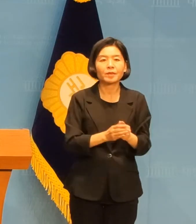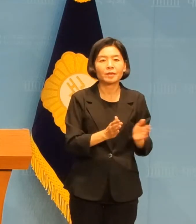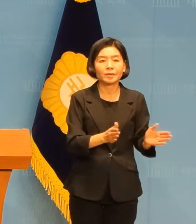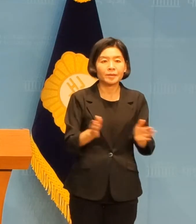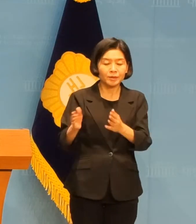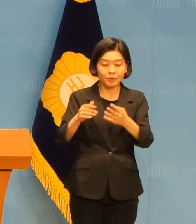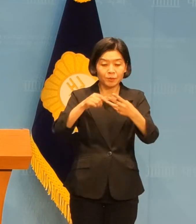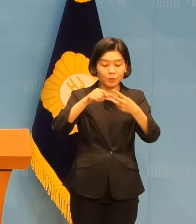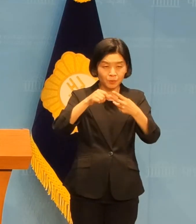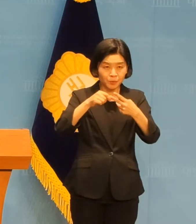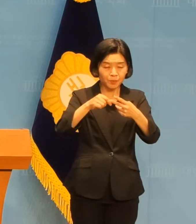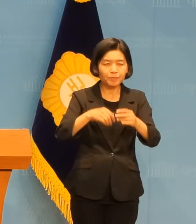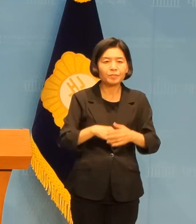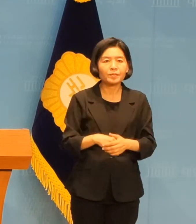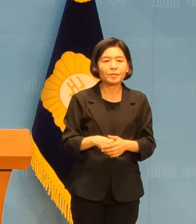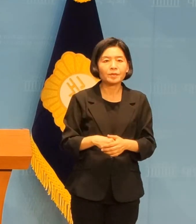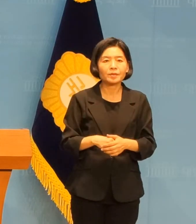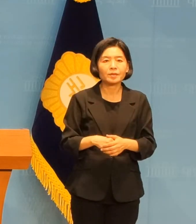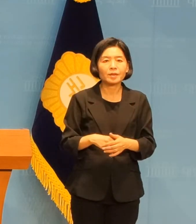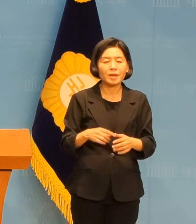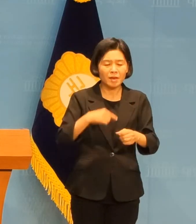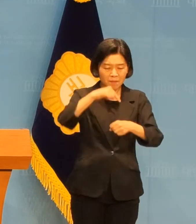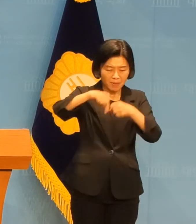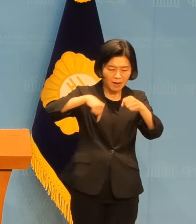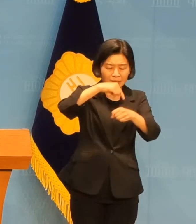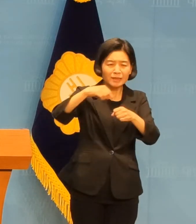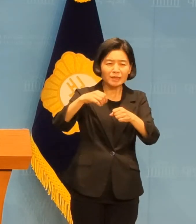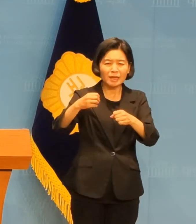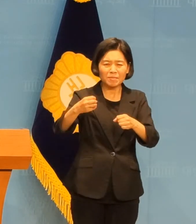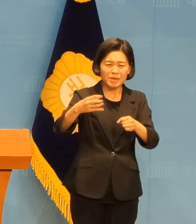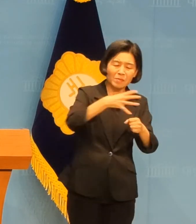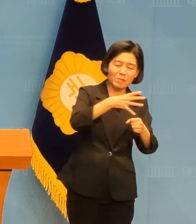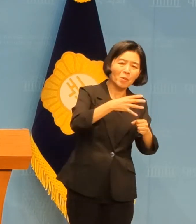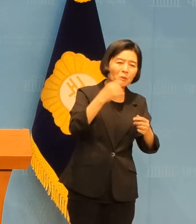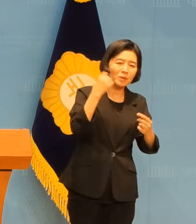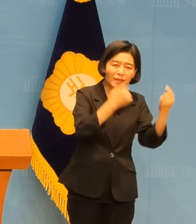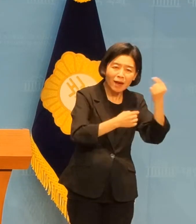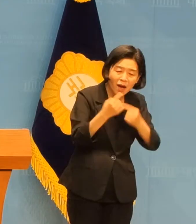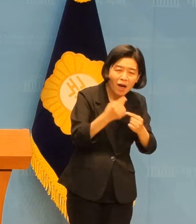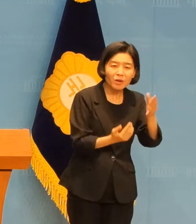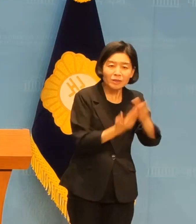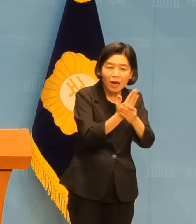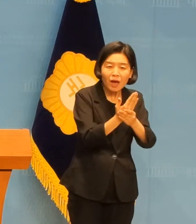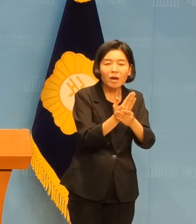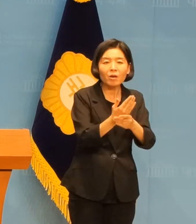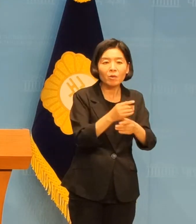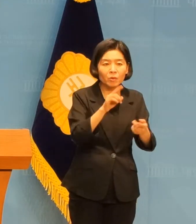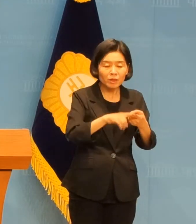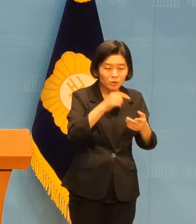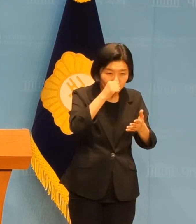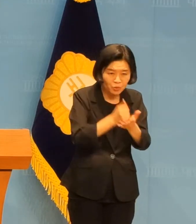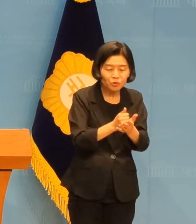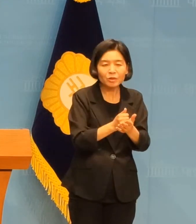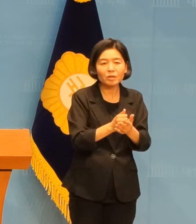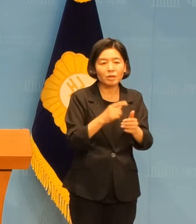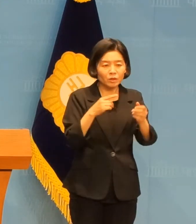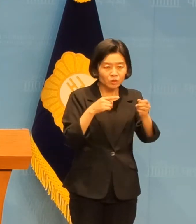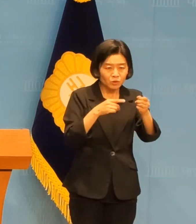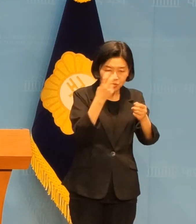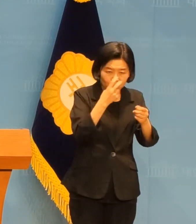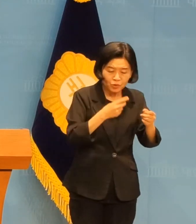드리겠습니다. 피폭사고 수사 의뢰 막은 삼성전자, 언제까지 살인기업을 방치할